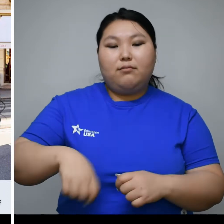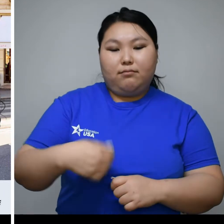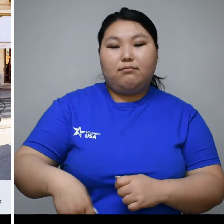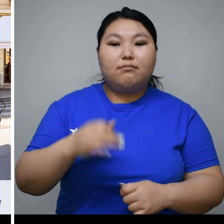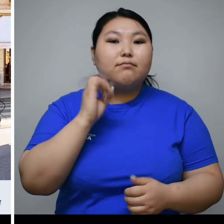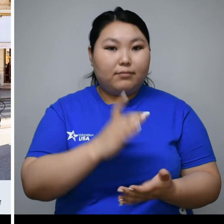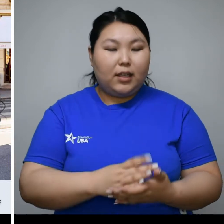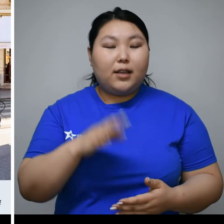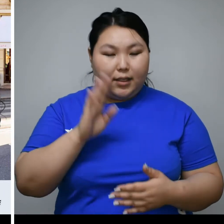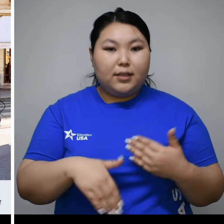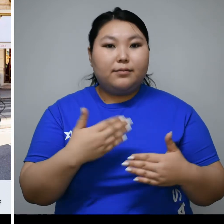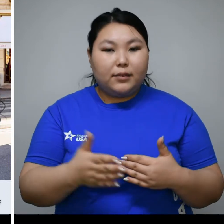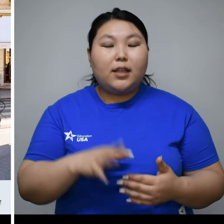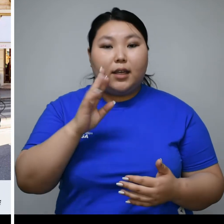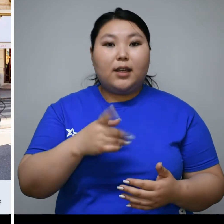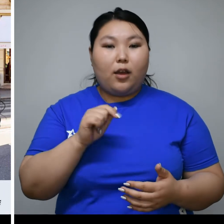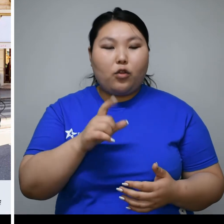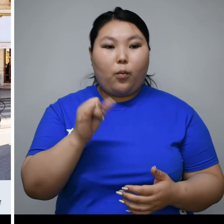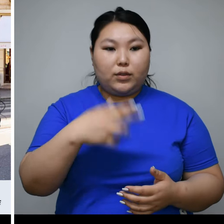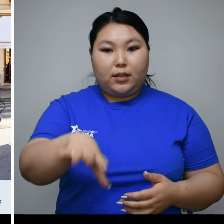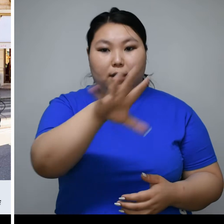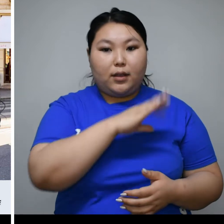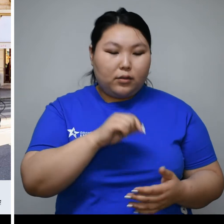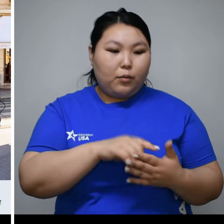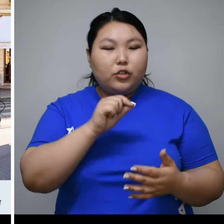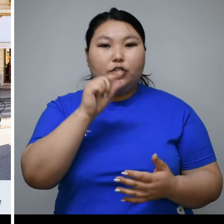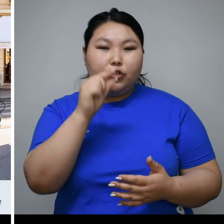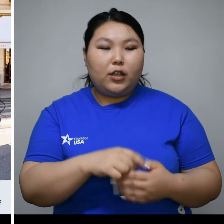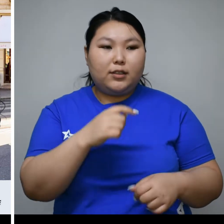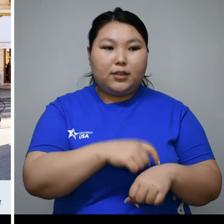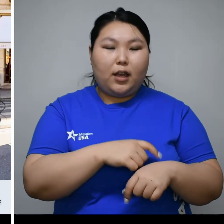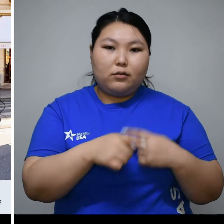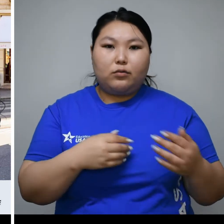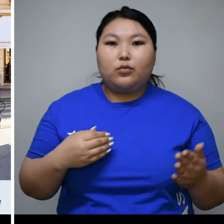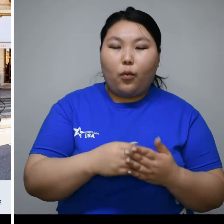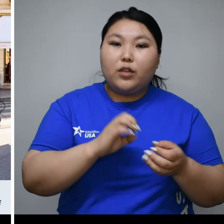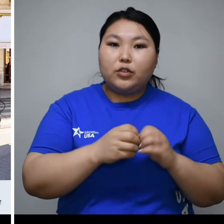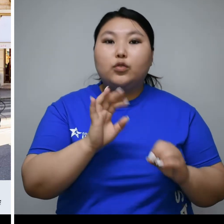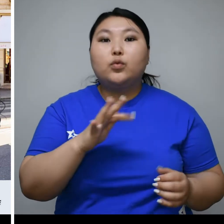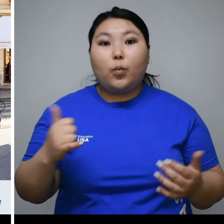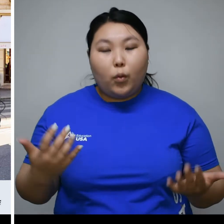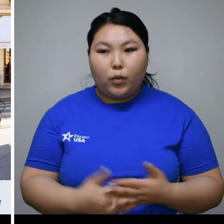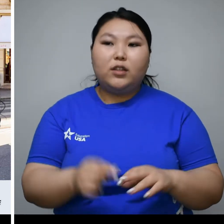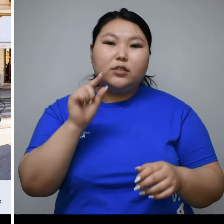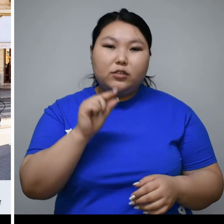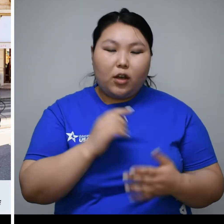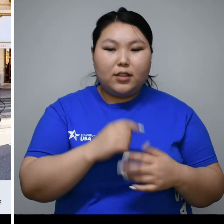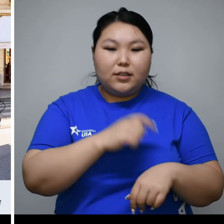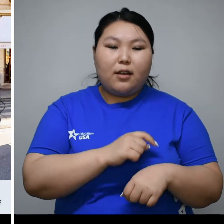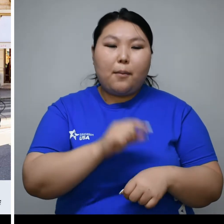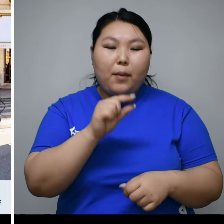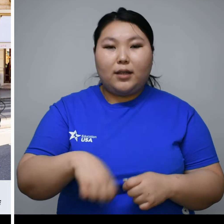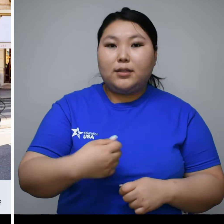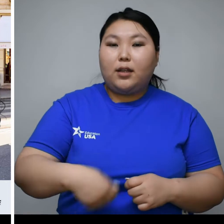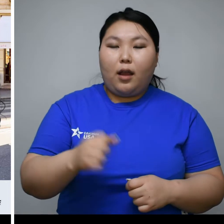цагийг зарцуулдаг байгаа. Тэгээд яг бусад зүйлсүүдэд жаахан цагийн тулгаж хийх ч юм уу те жаахан цаг